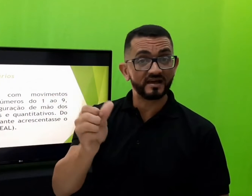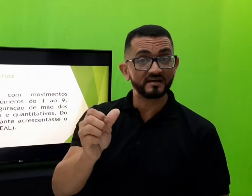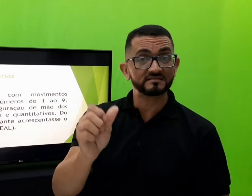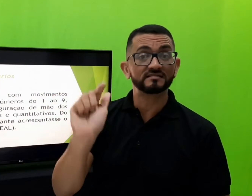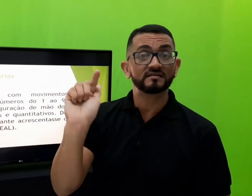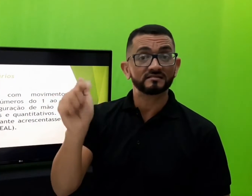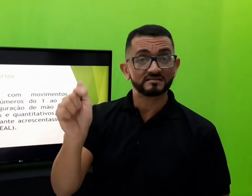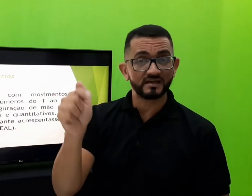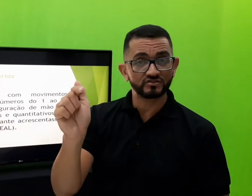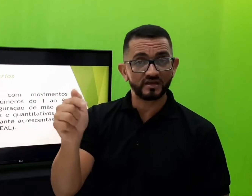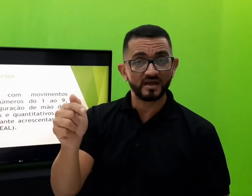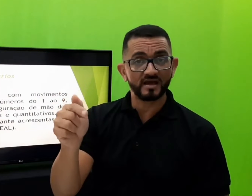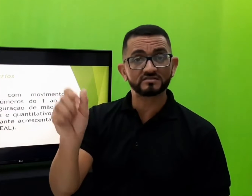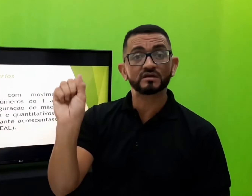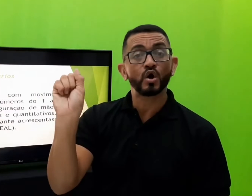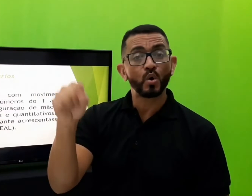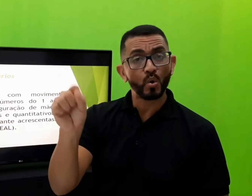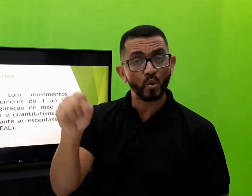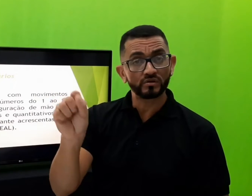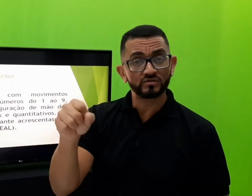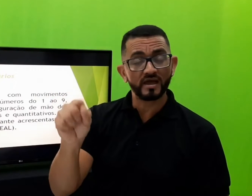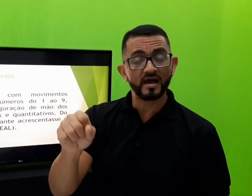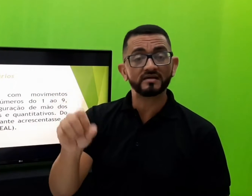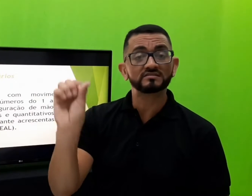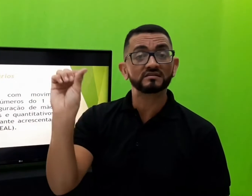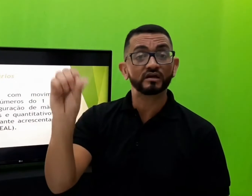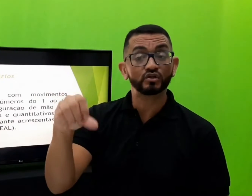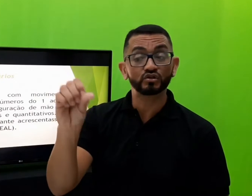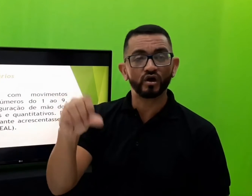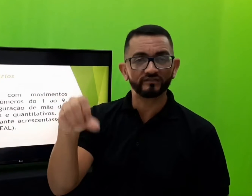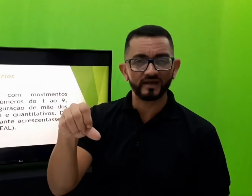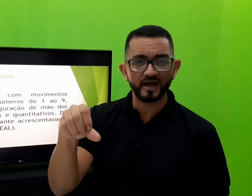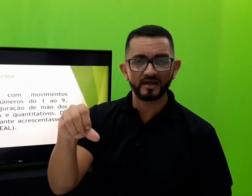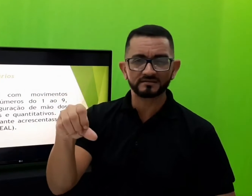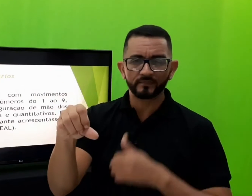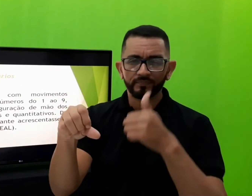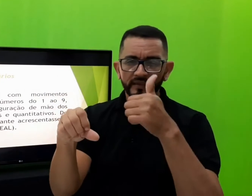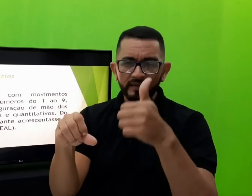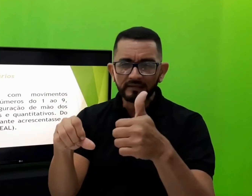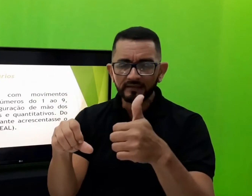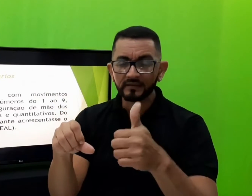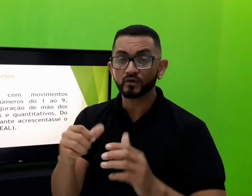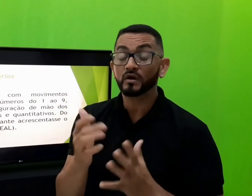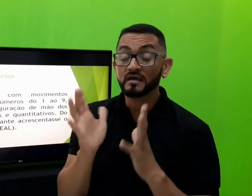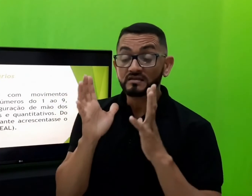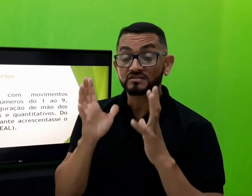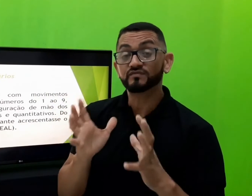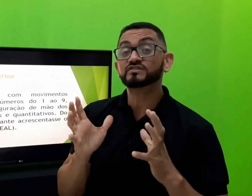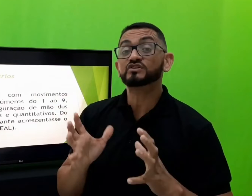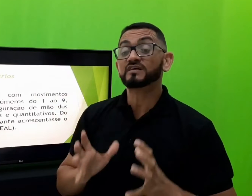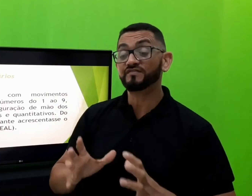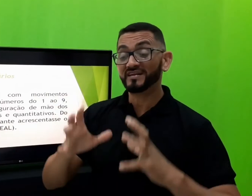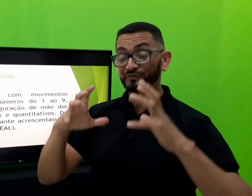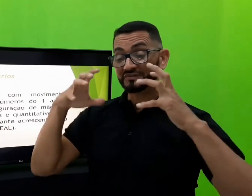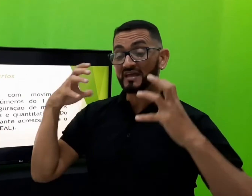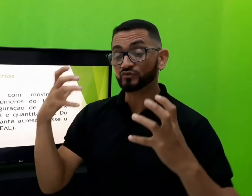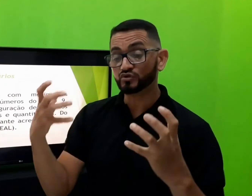reais, 7 reais, 8 reais, 9 reais. Entenderam? Se você está falando dentro de